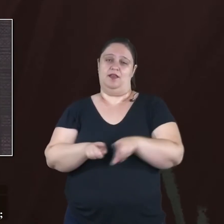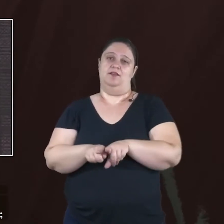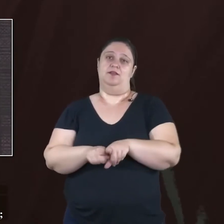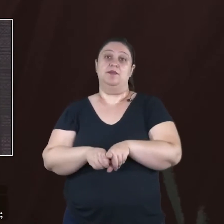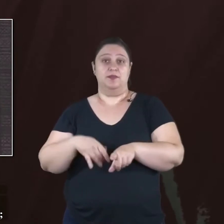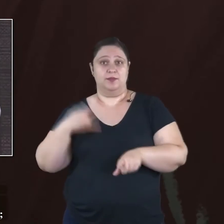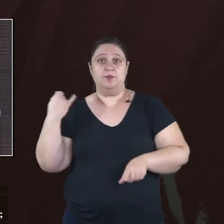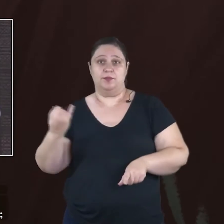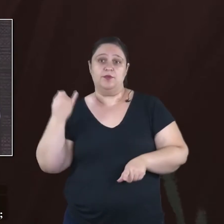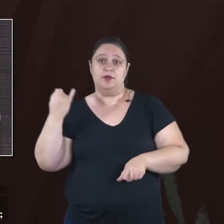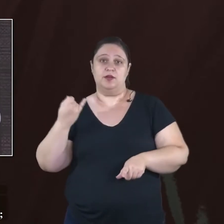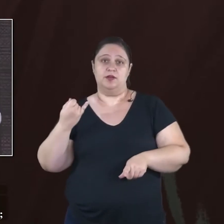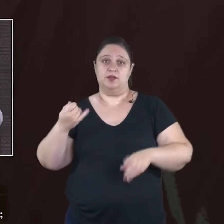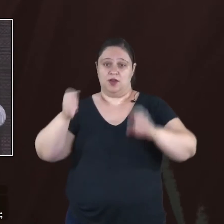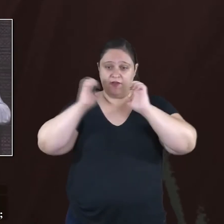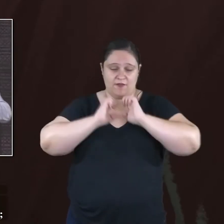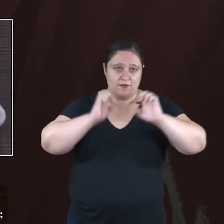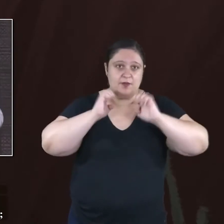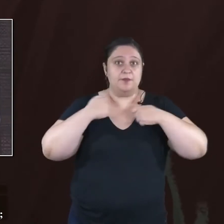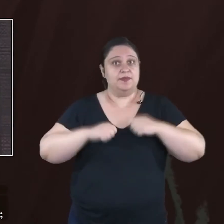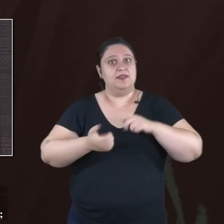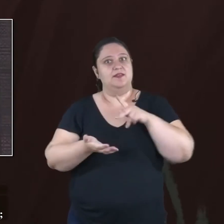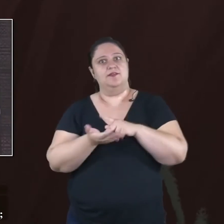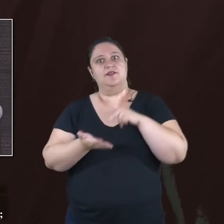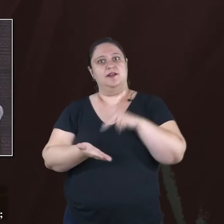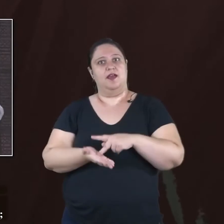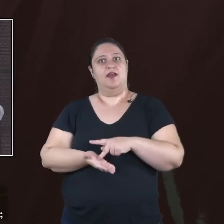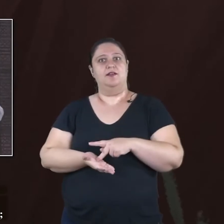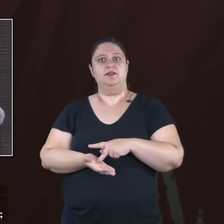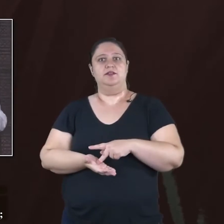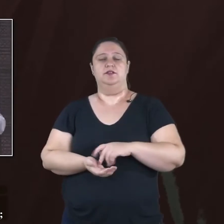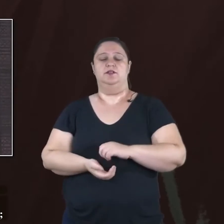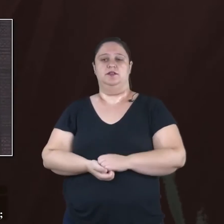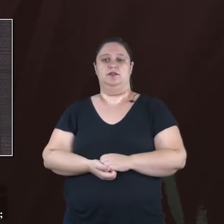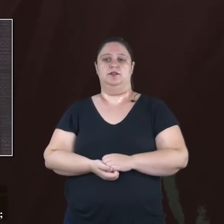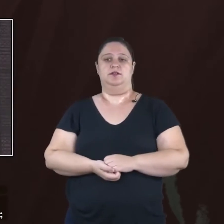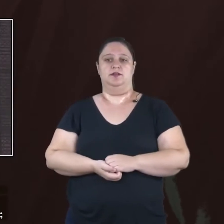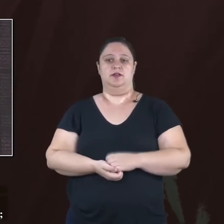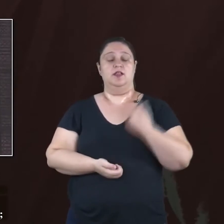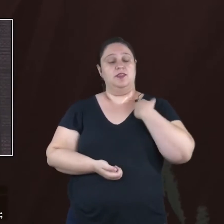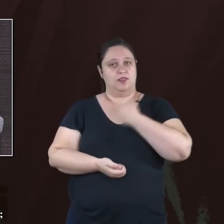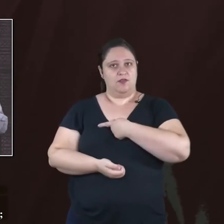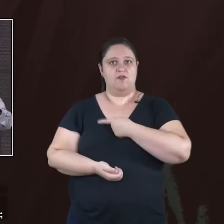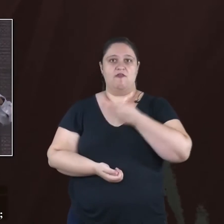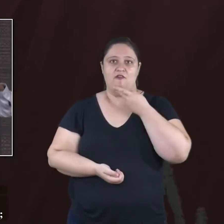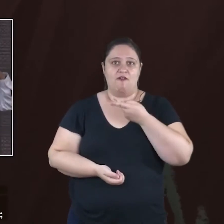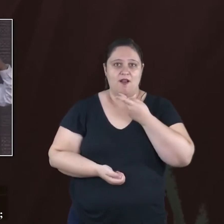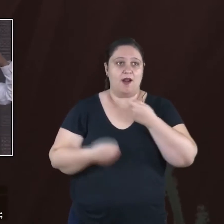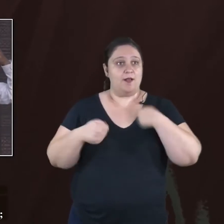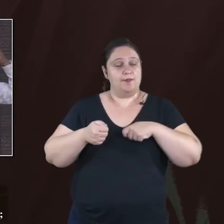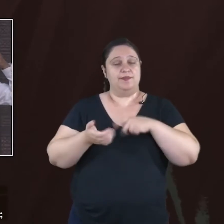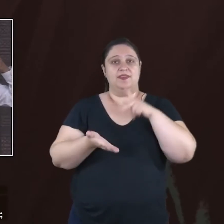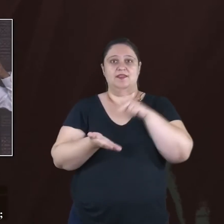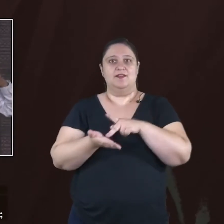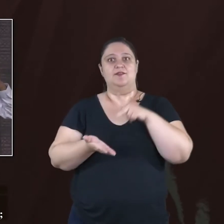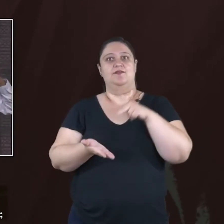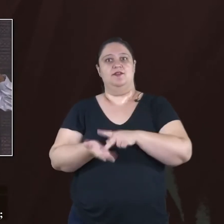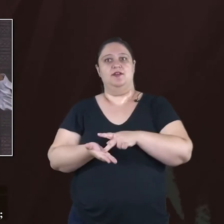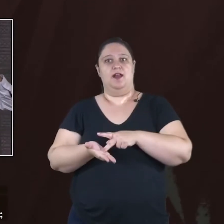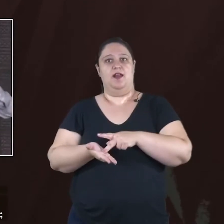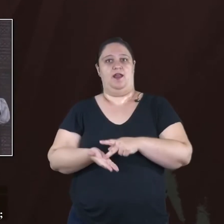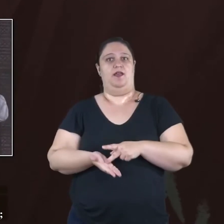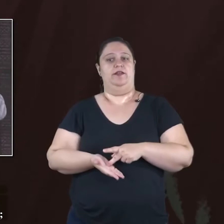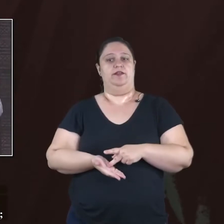a palavra, a nossa palavra é a própria verdade. A nossa palavra tem que carregar